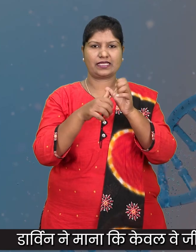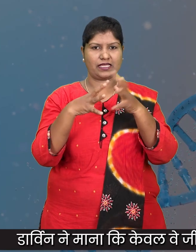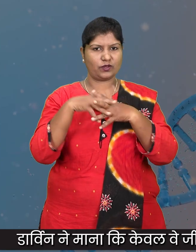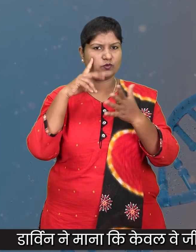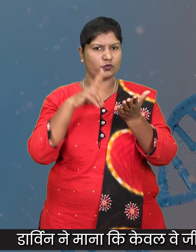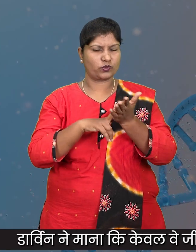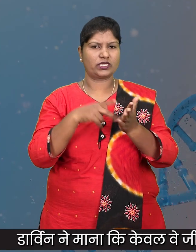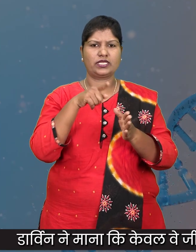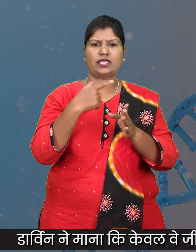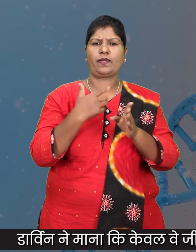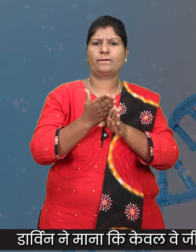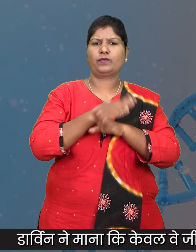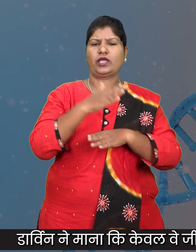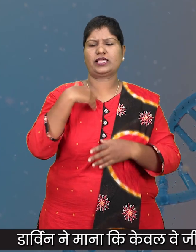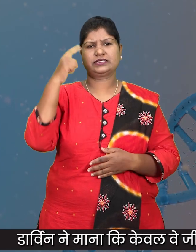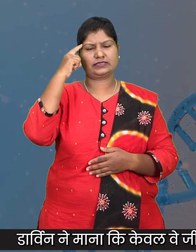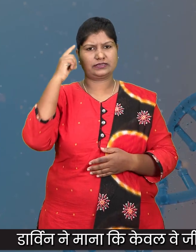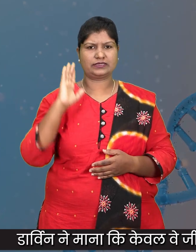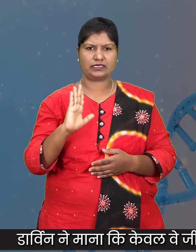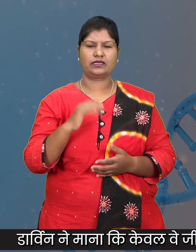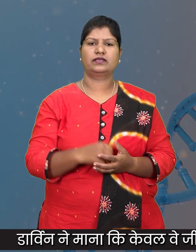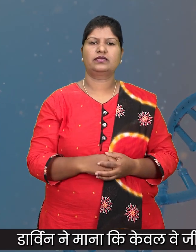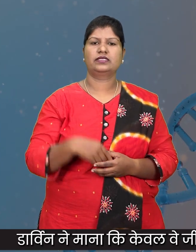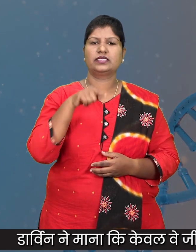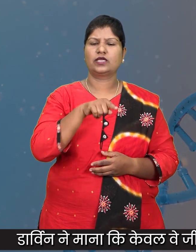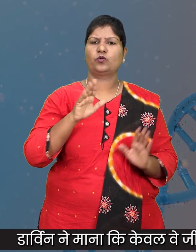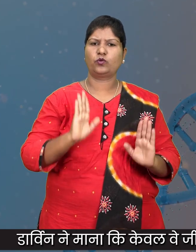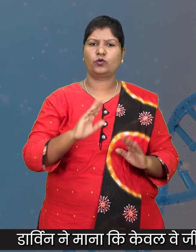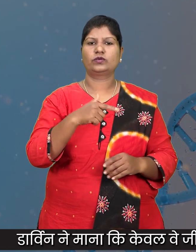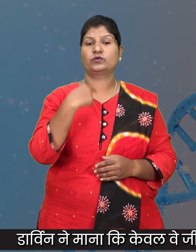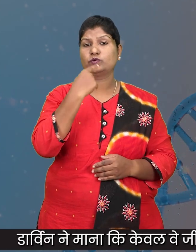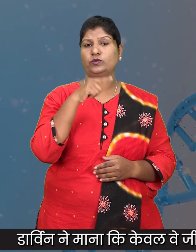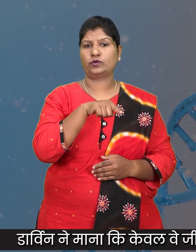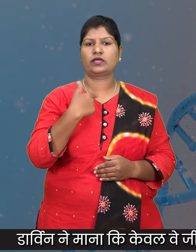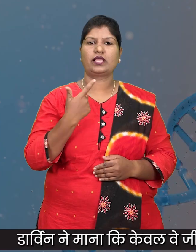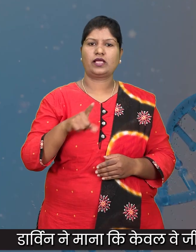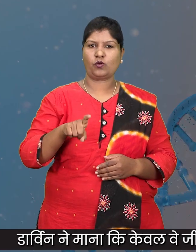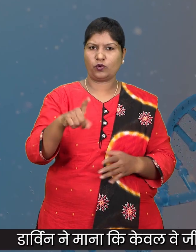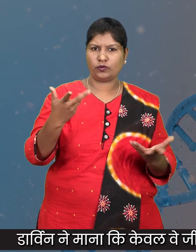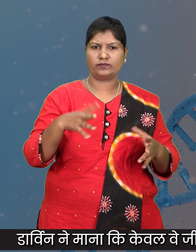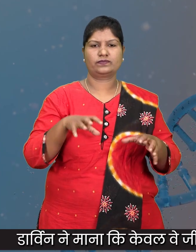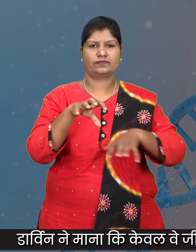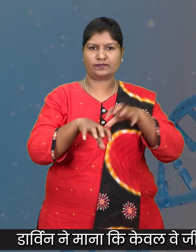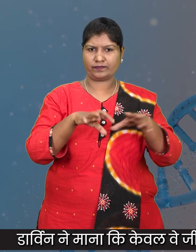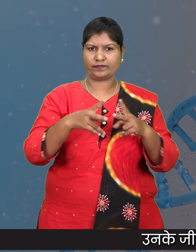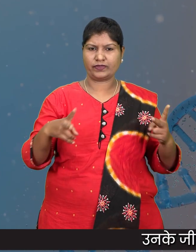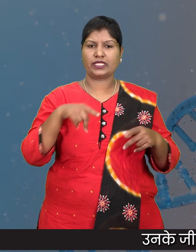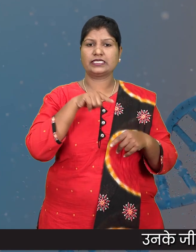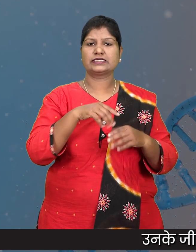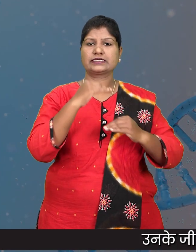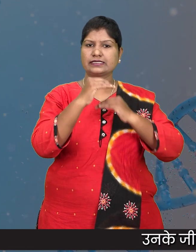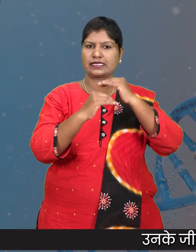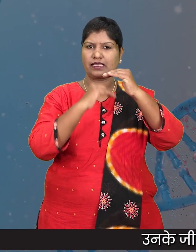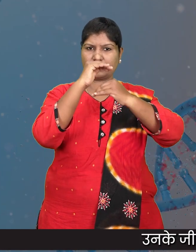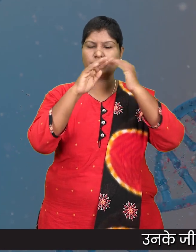डार्विन ने माना कि केवल वे जीव जिनके पास लाभदायक विविधताएं विकसित हुई है,